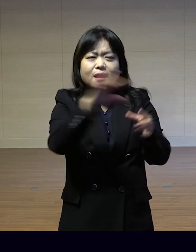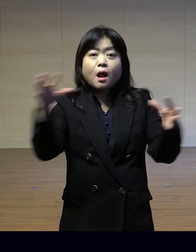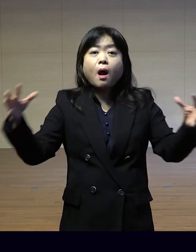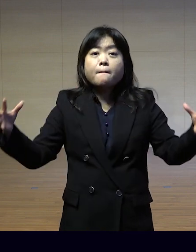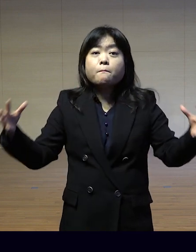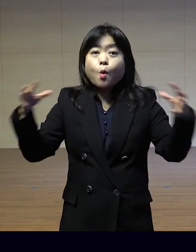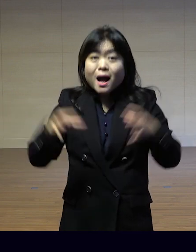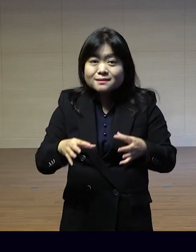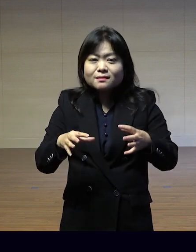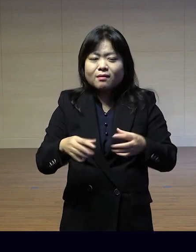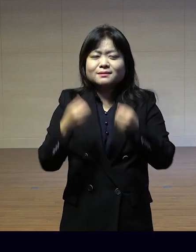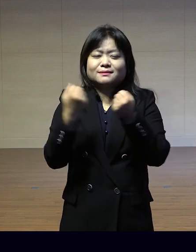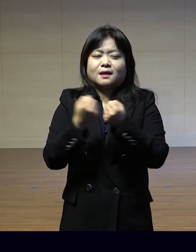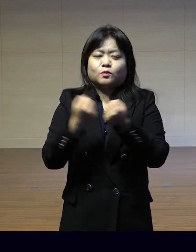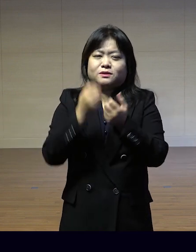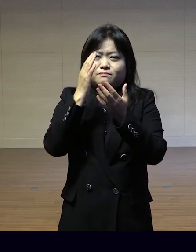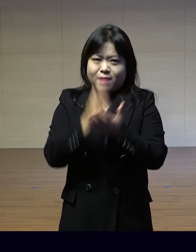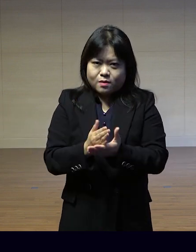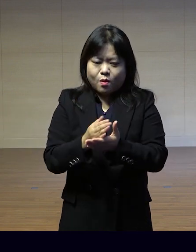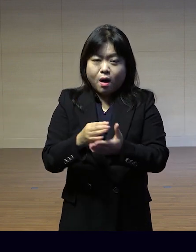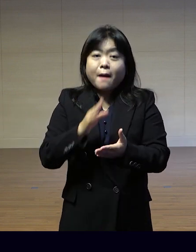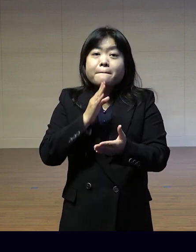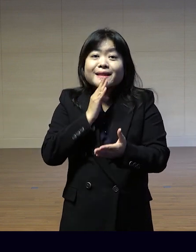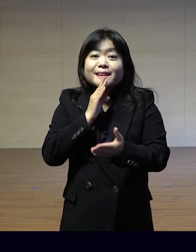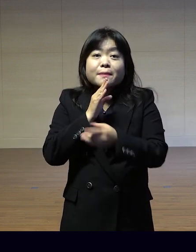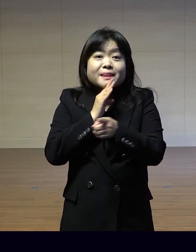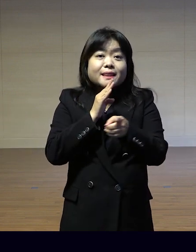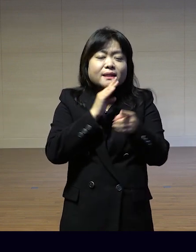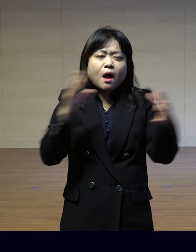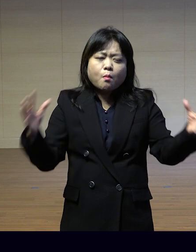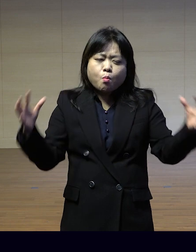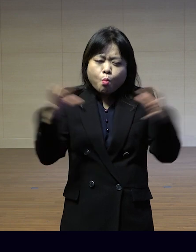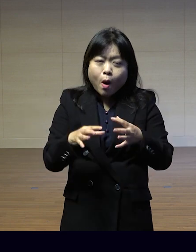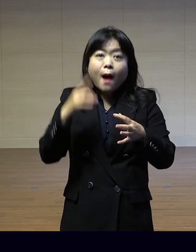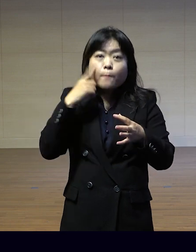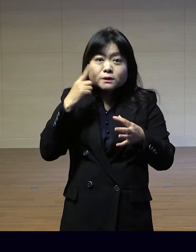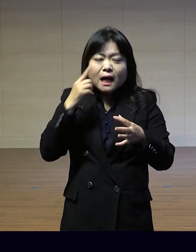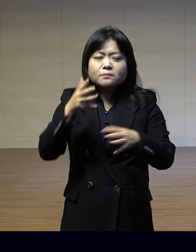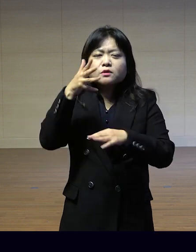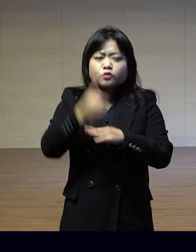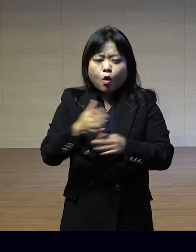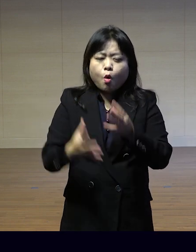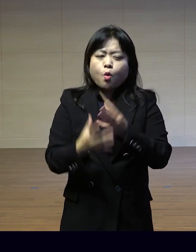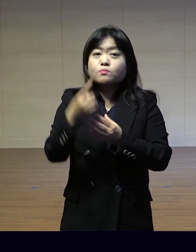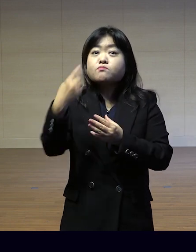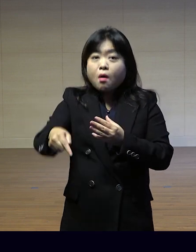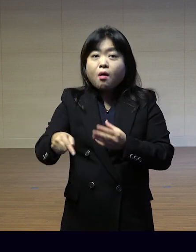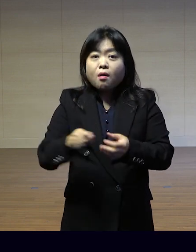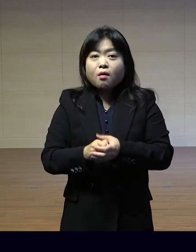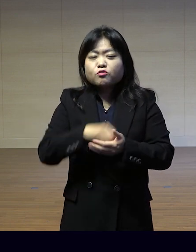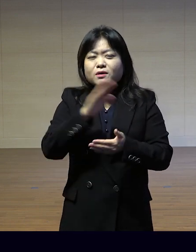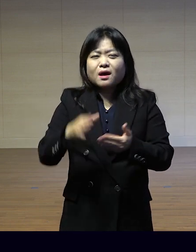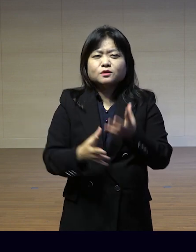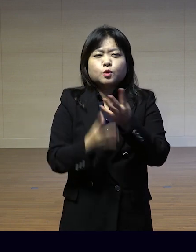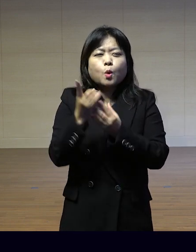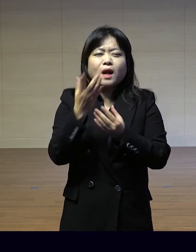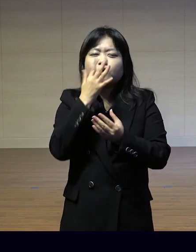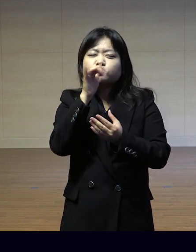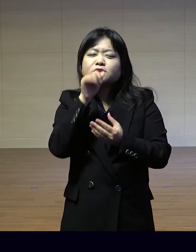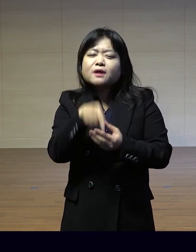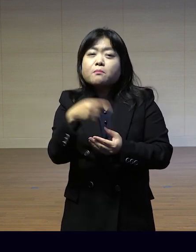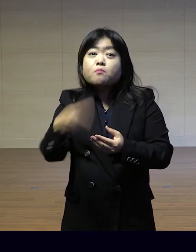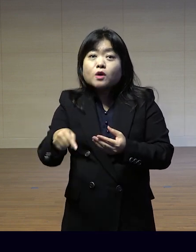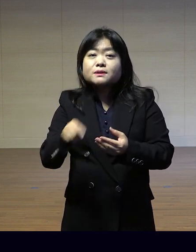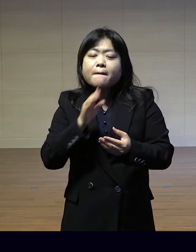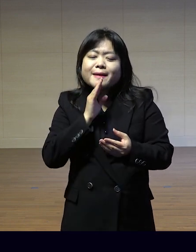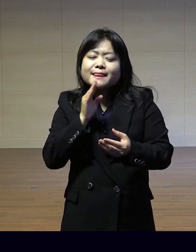모아가지고 싸우지 말고 한번 모아보자. 우리가 합의할 만한 게 뭐 어떤 건지, 우리가 진짜 통일할 수 있는 게 뭐 어떤